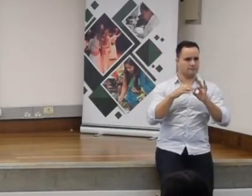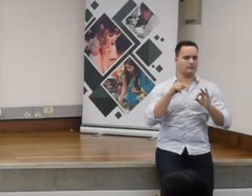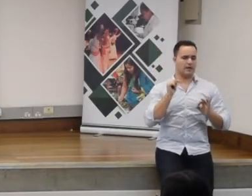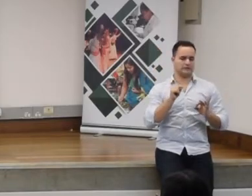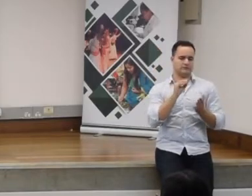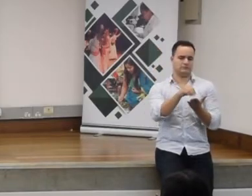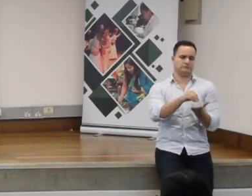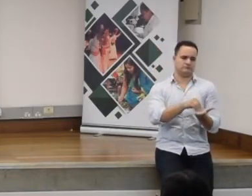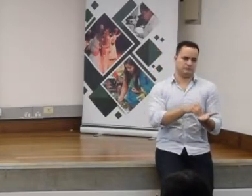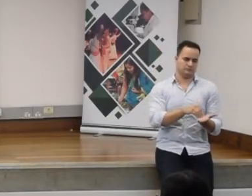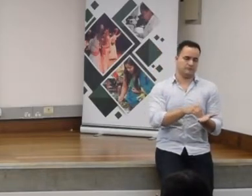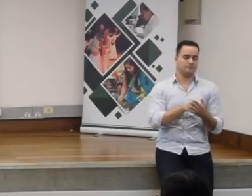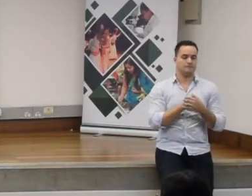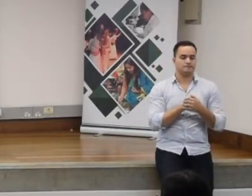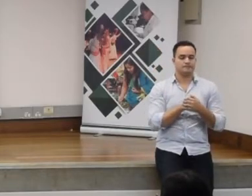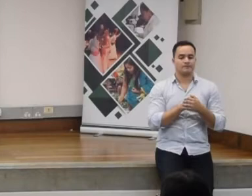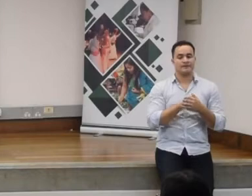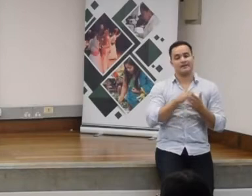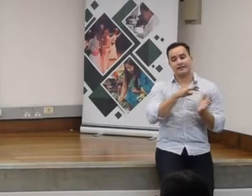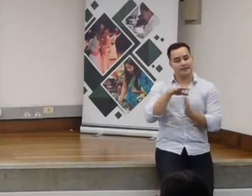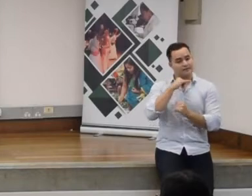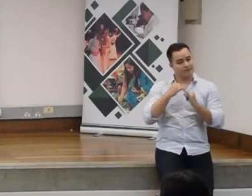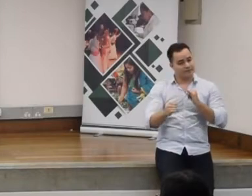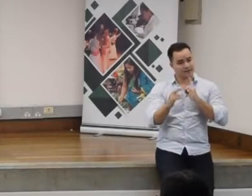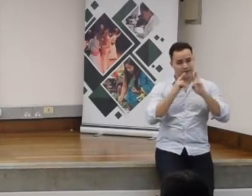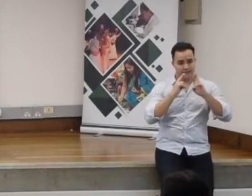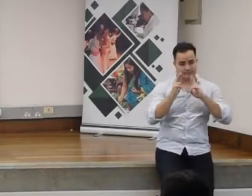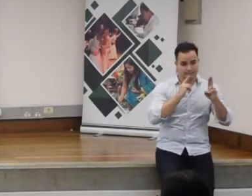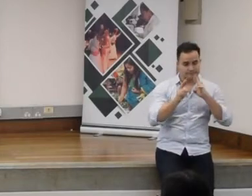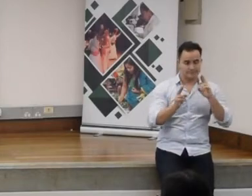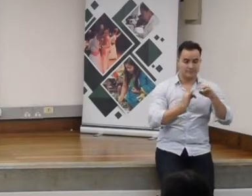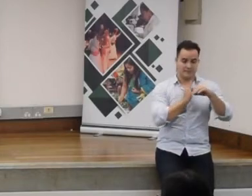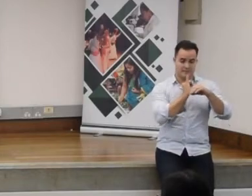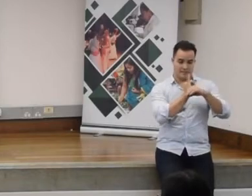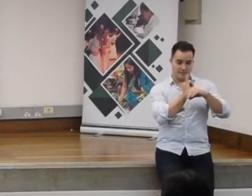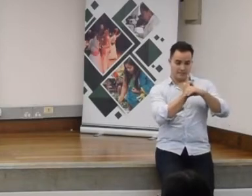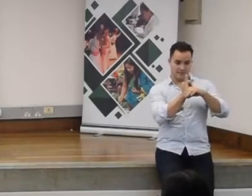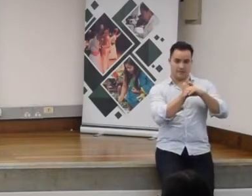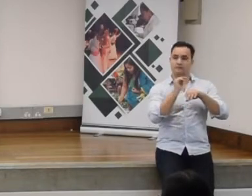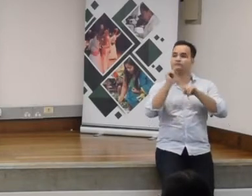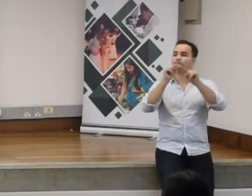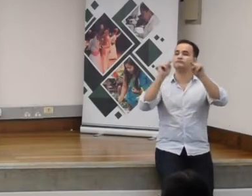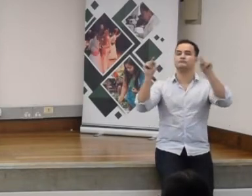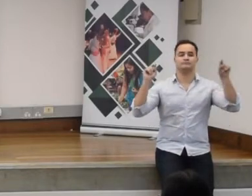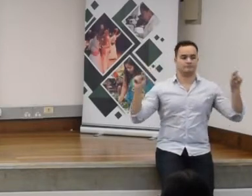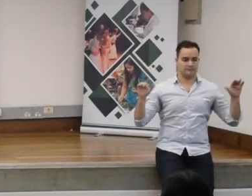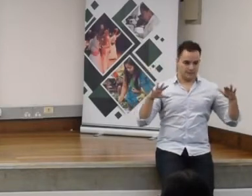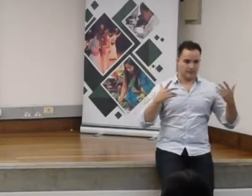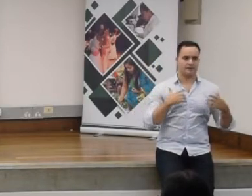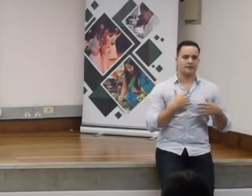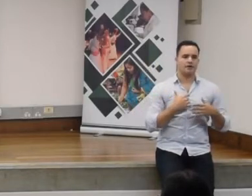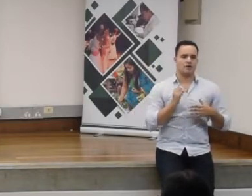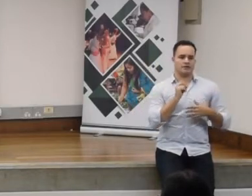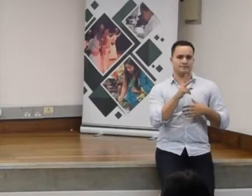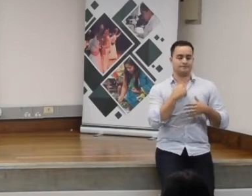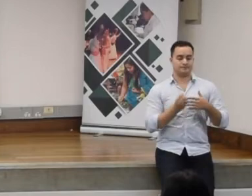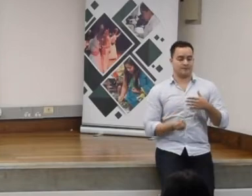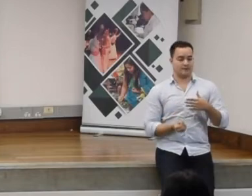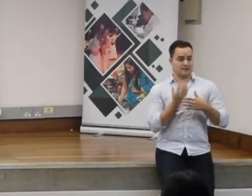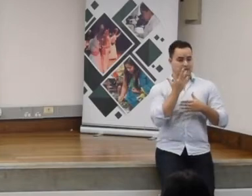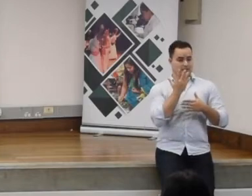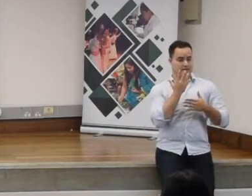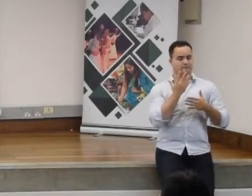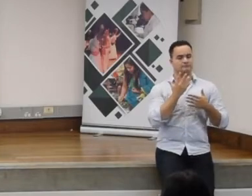Y ya en lo que tiene que ver con nuestros relacionamientos, en lo interinstitucional, por supuesto contemplamos la co-creación de la